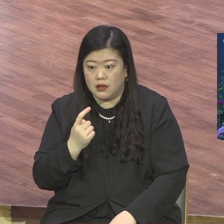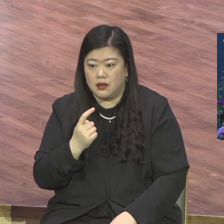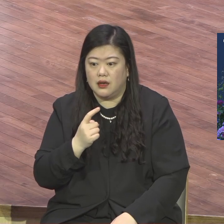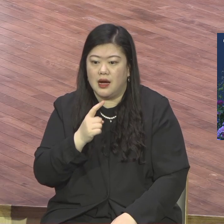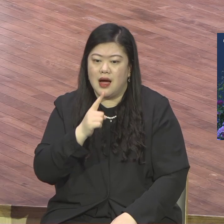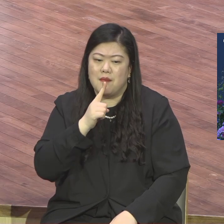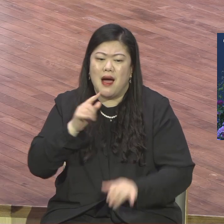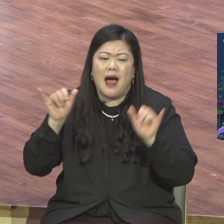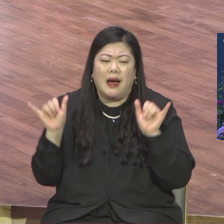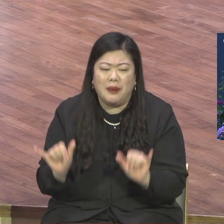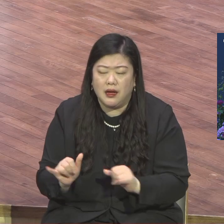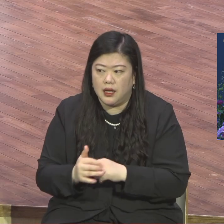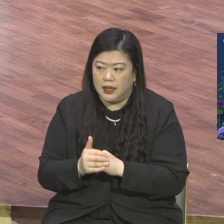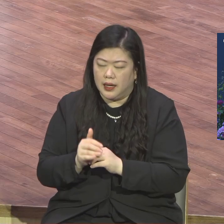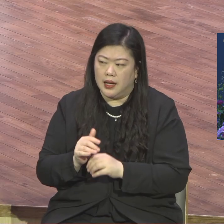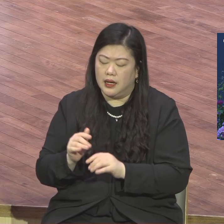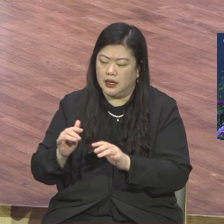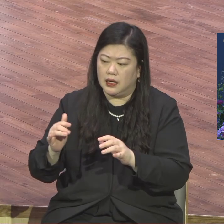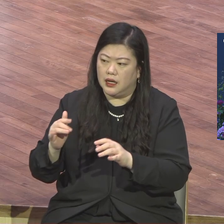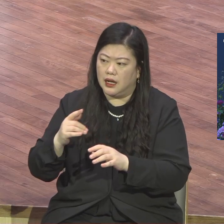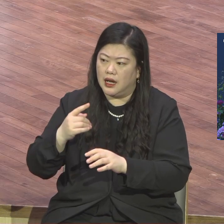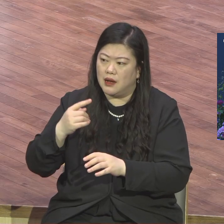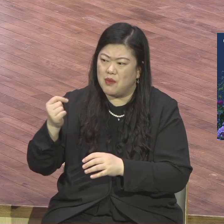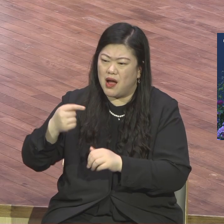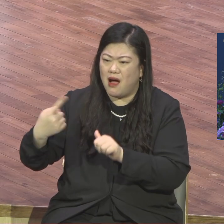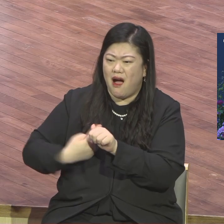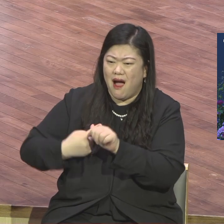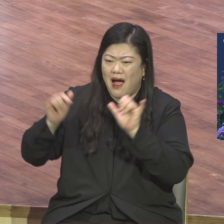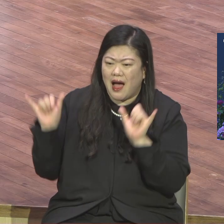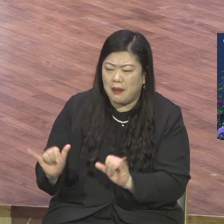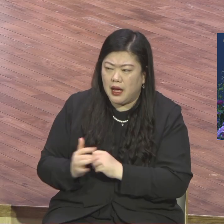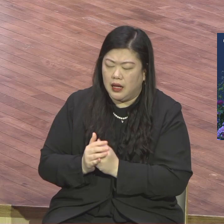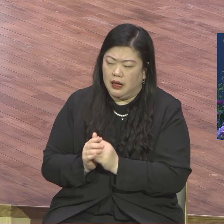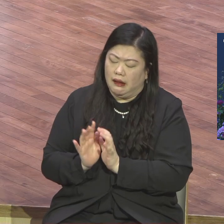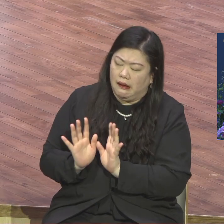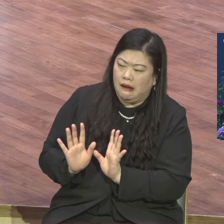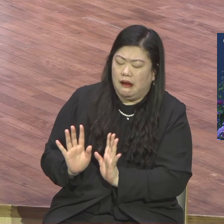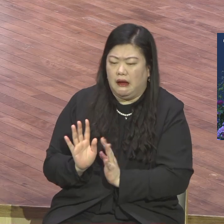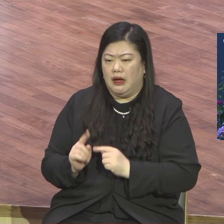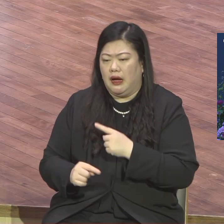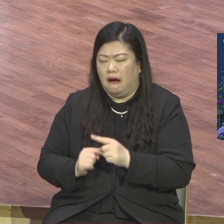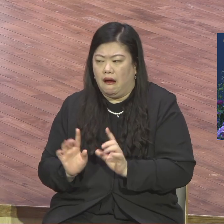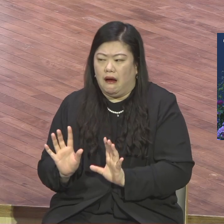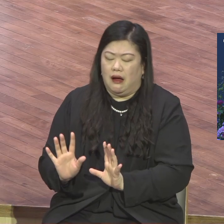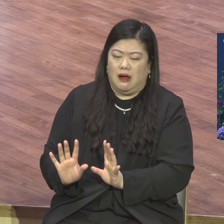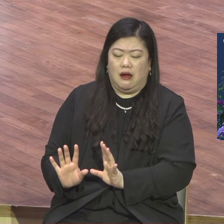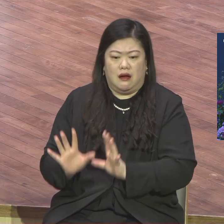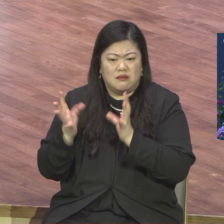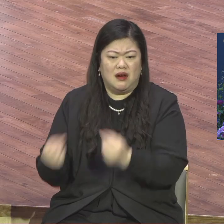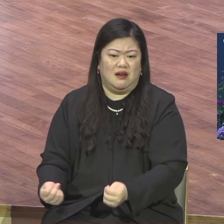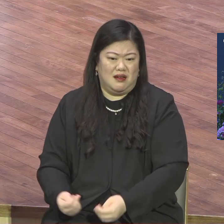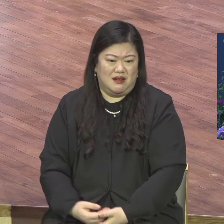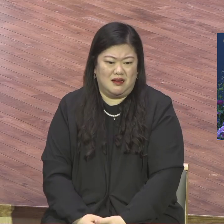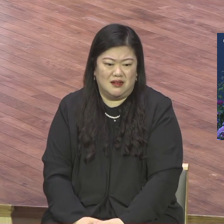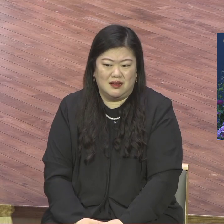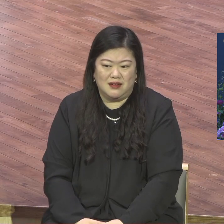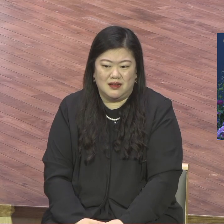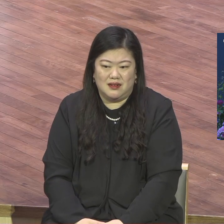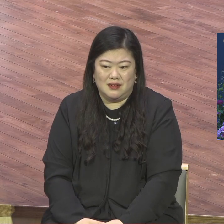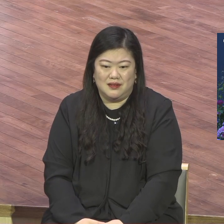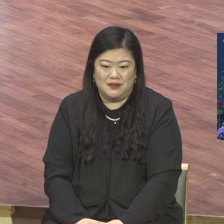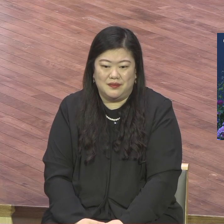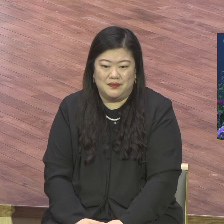교회가 존재하는 것입니다. 그 문제 해결하기 위해서 내가 할 수 없는 부분을 다른